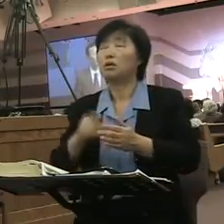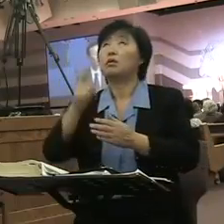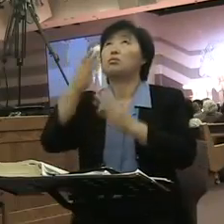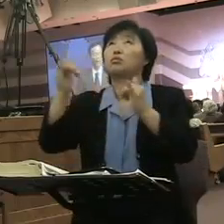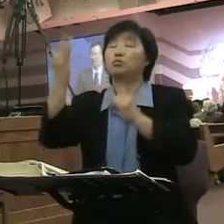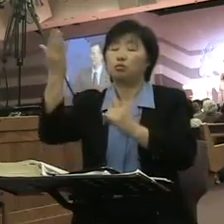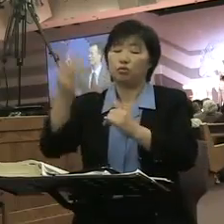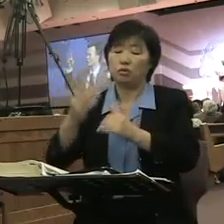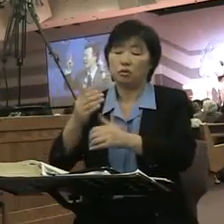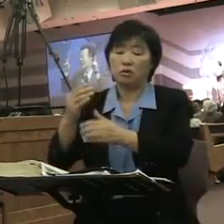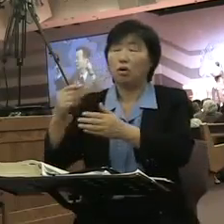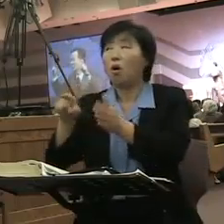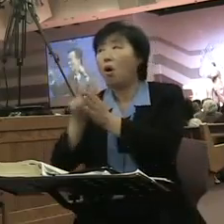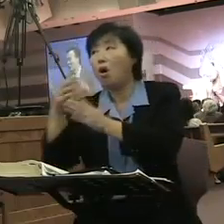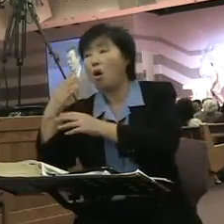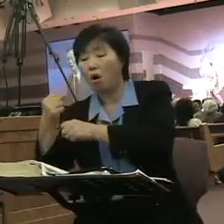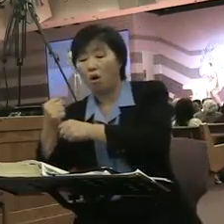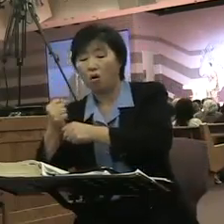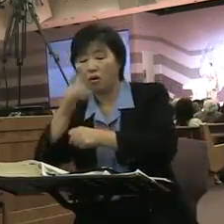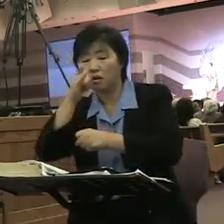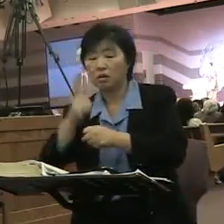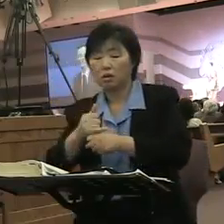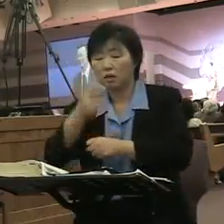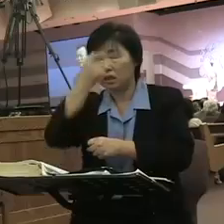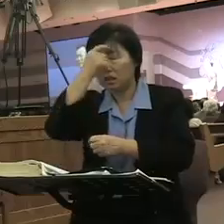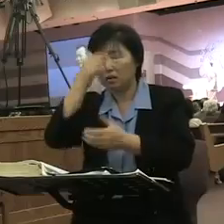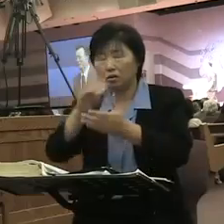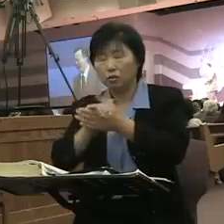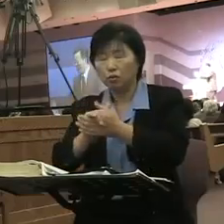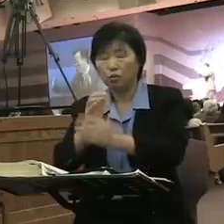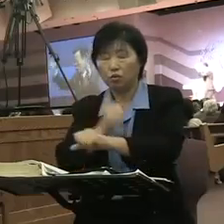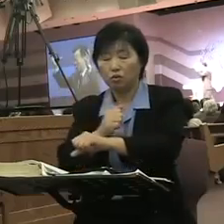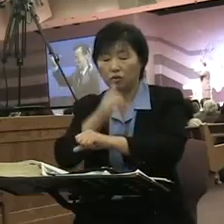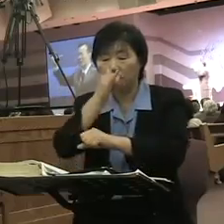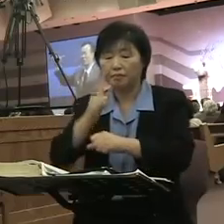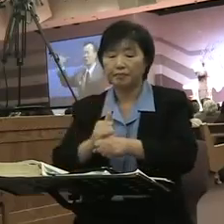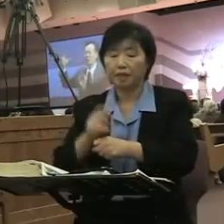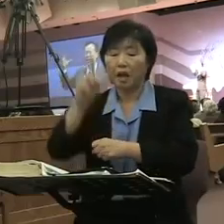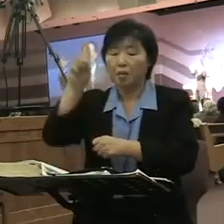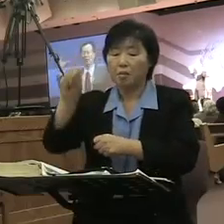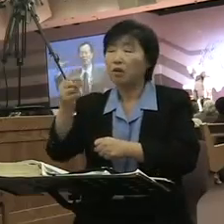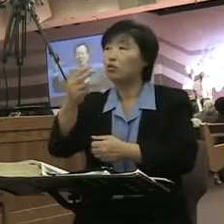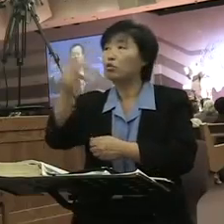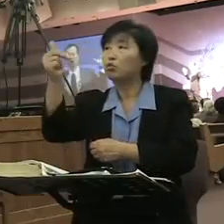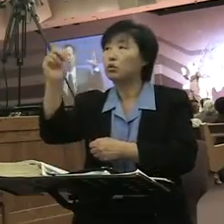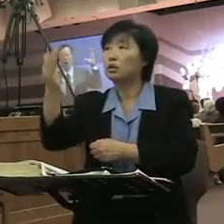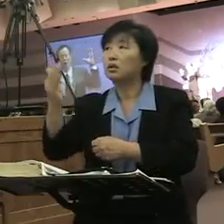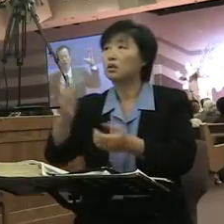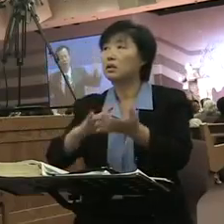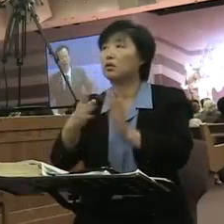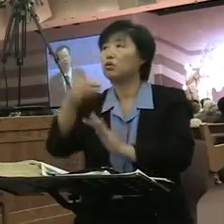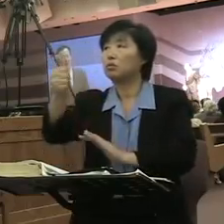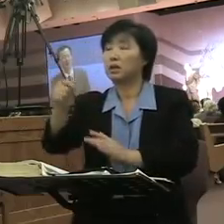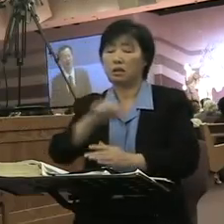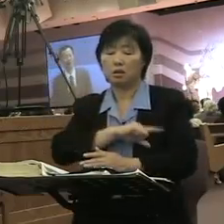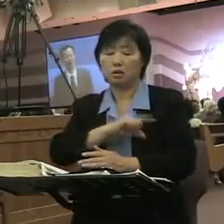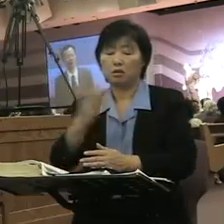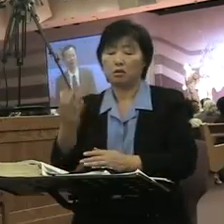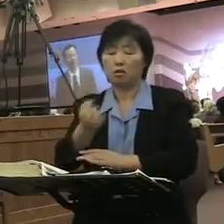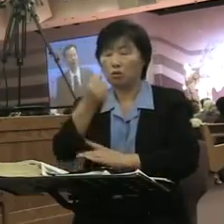있습니다. 우리는 그분의 이름으로 기도하고 있습니다. 만유의 주가 되신 예수님의 이름으로 기도하고 있기